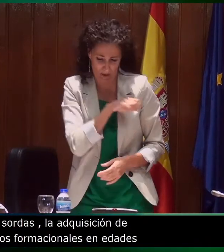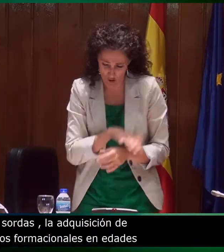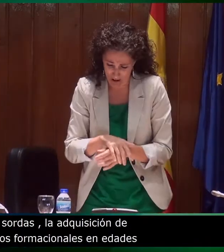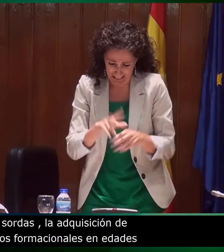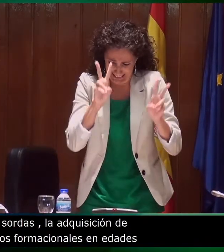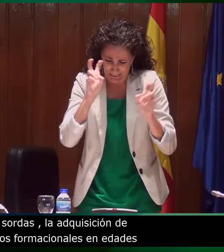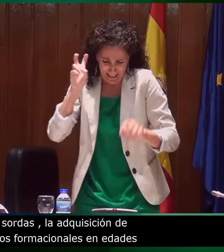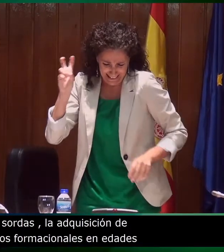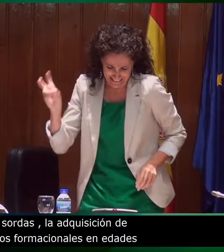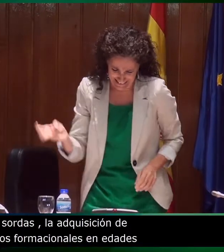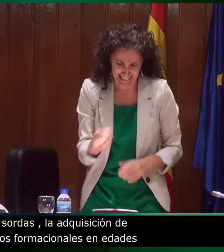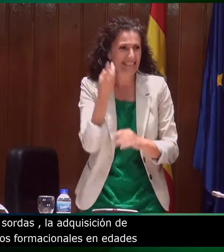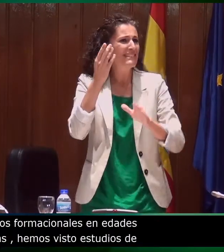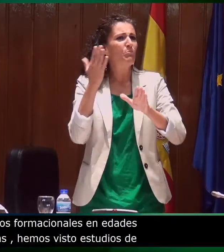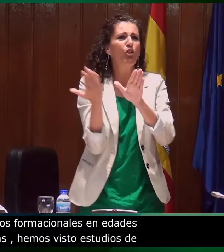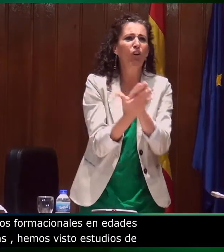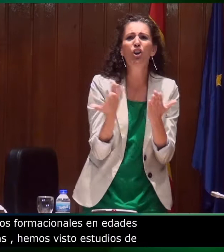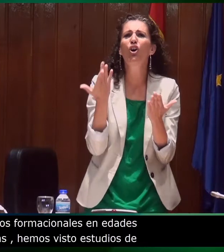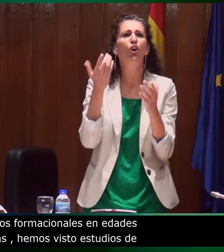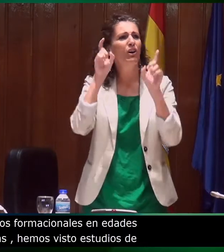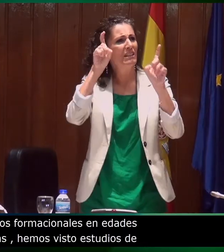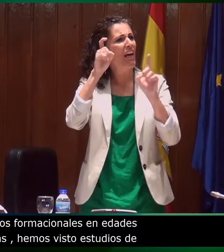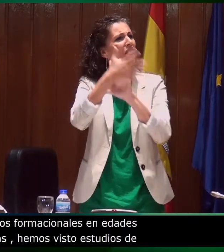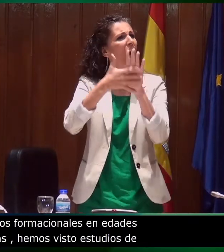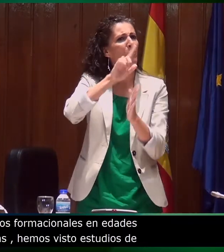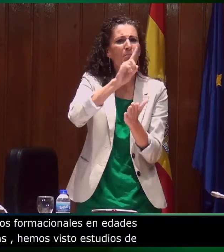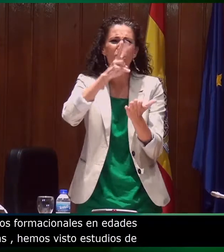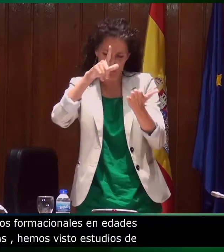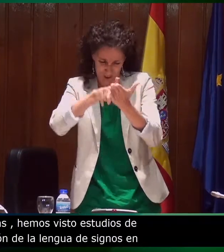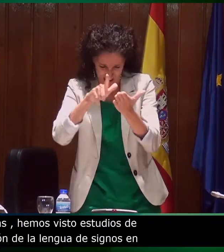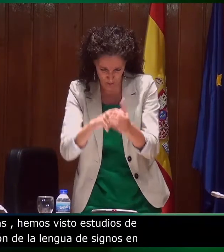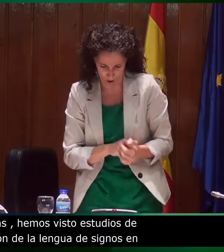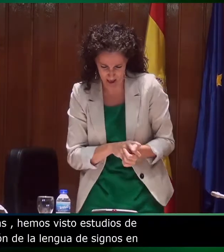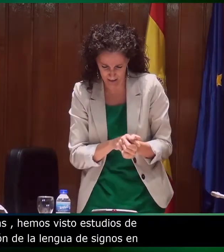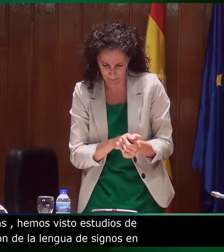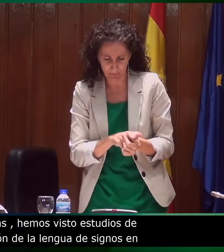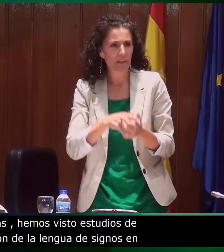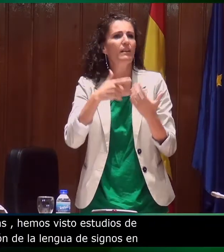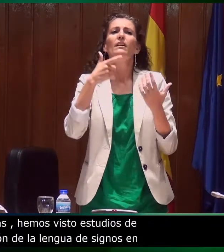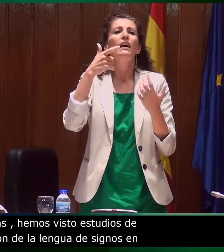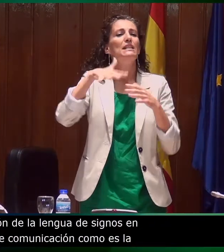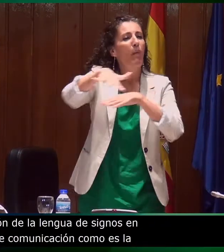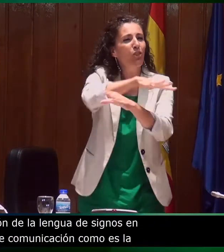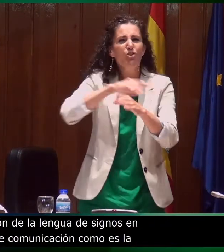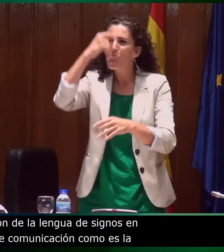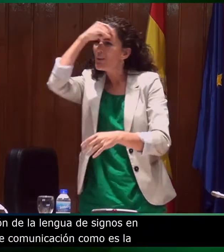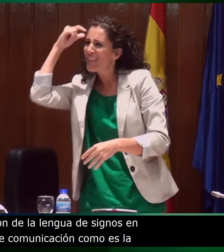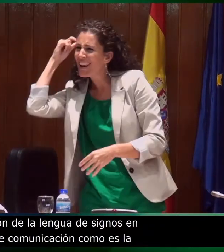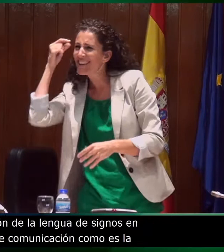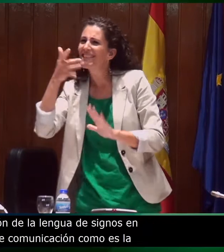de medir el nivel de competencias lingüísticas de la lengua de signos hemos tratado el portafolio y la